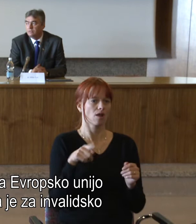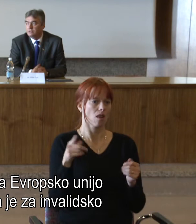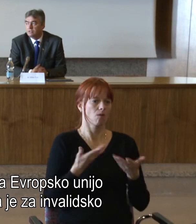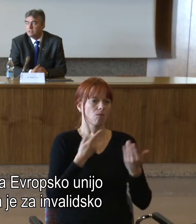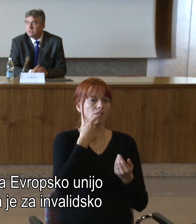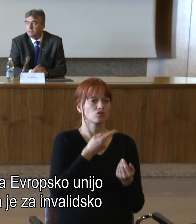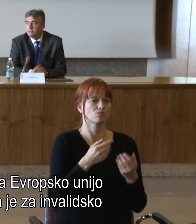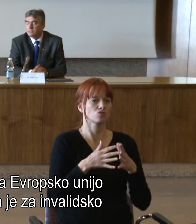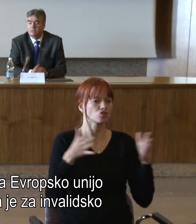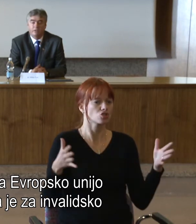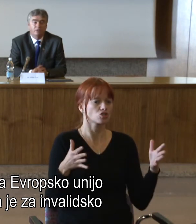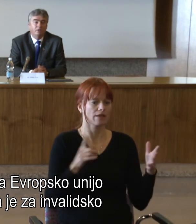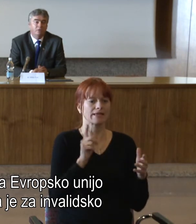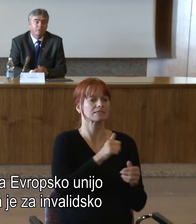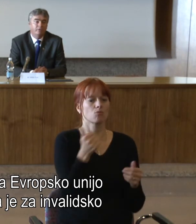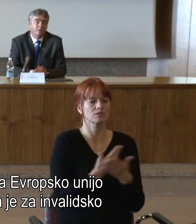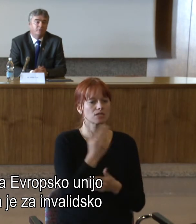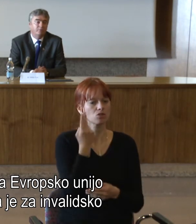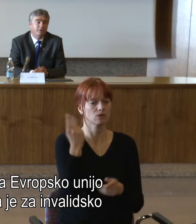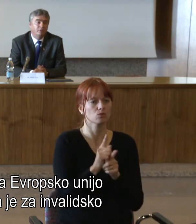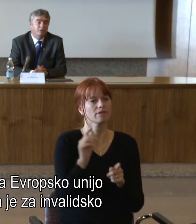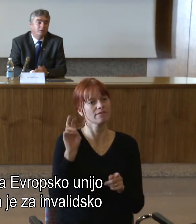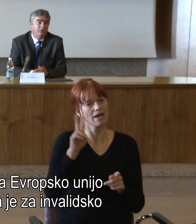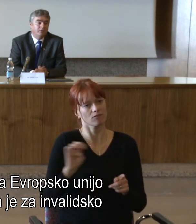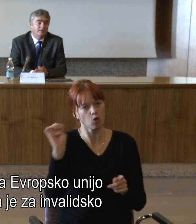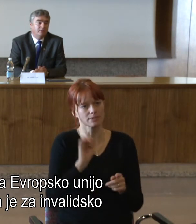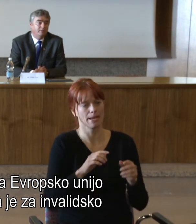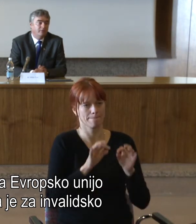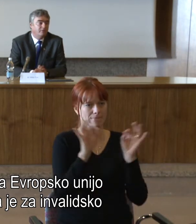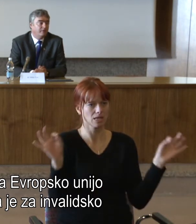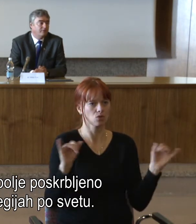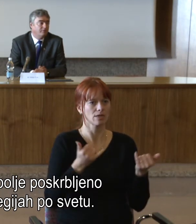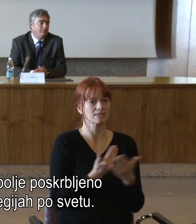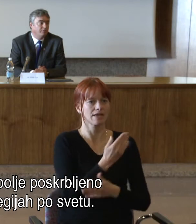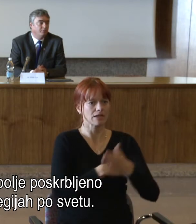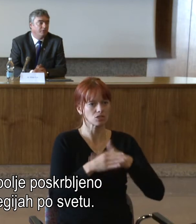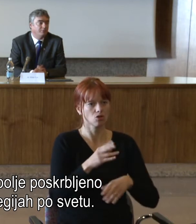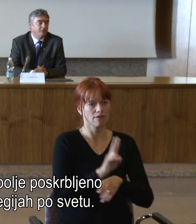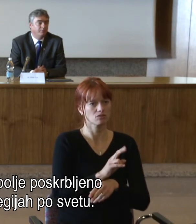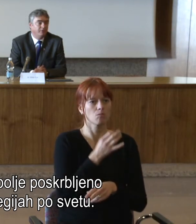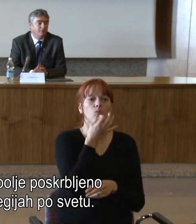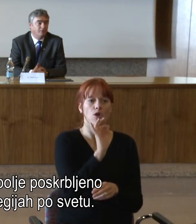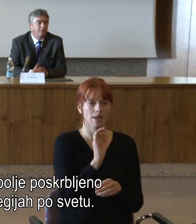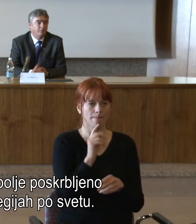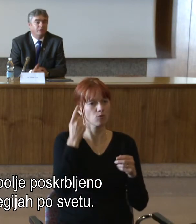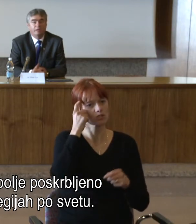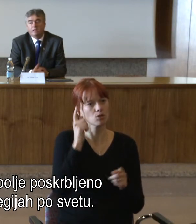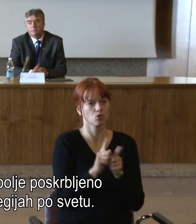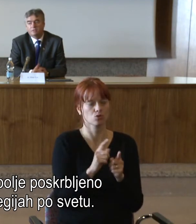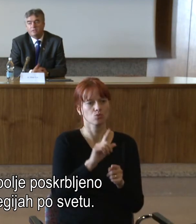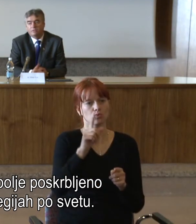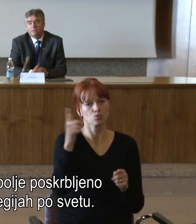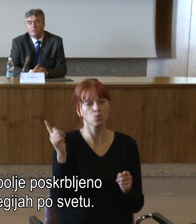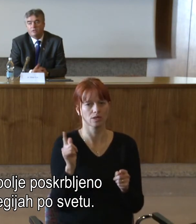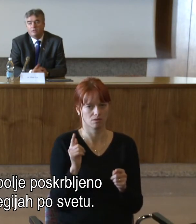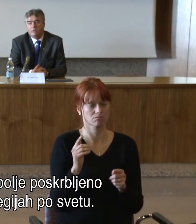rečem tudi širše, ne samo za Slovenijo, tudi v evropskem merilu je za invalidsko varstvo veliko bolje poskrbljeno kot v drugih regijah